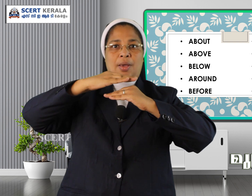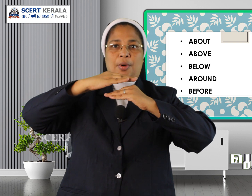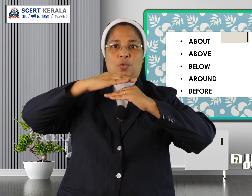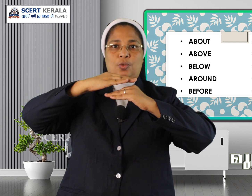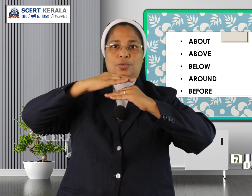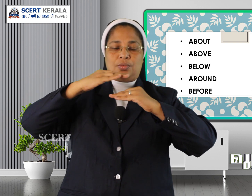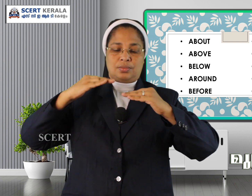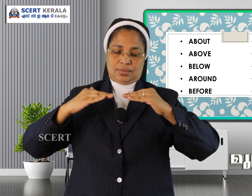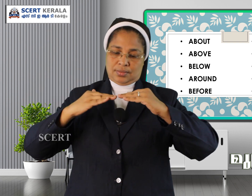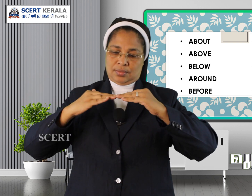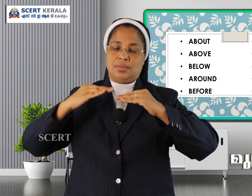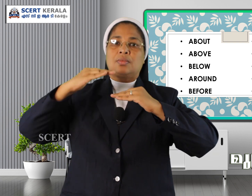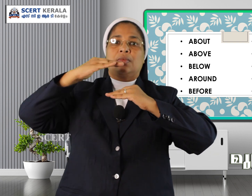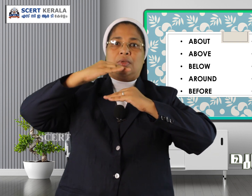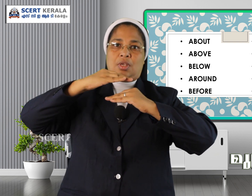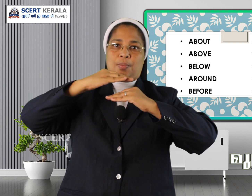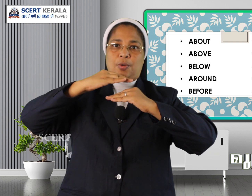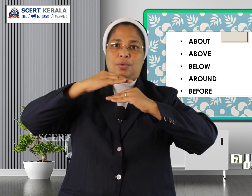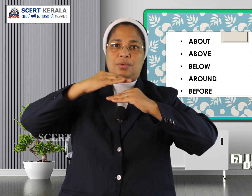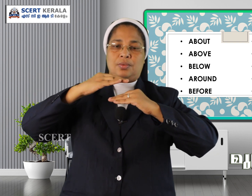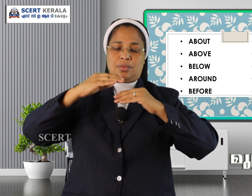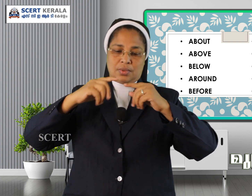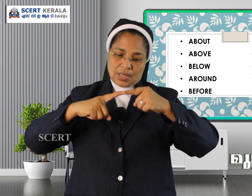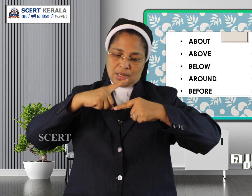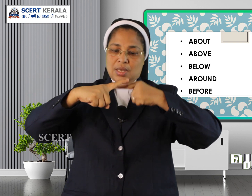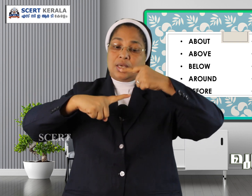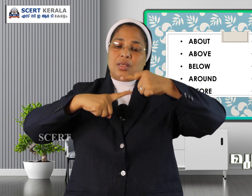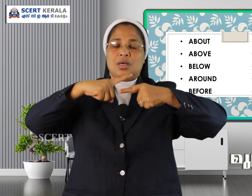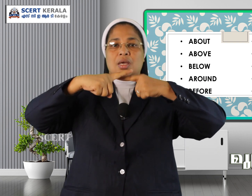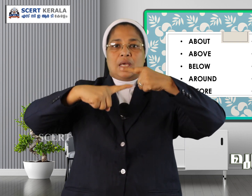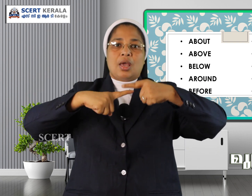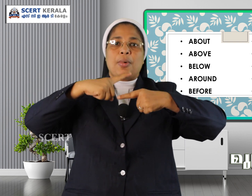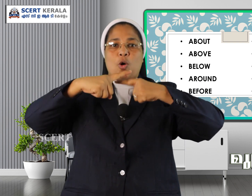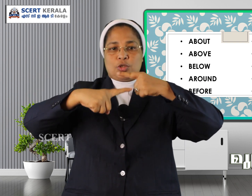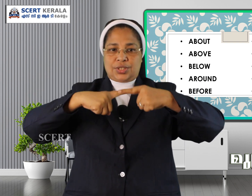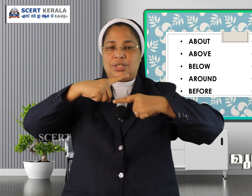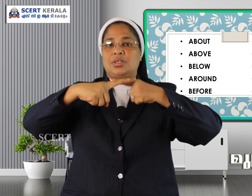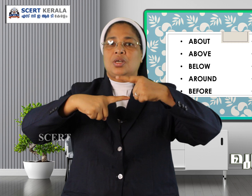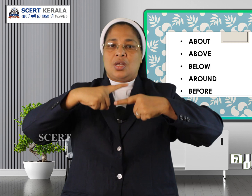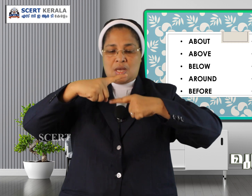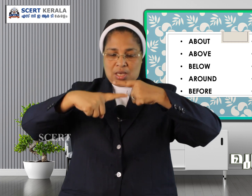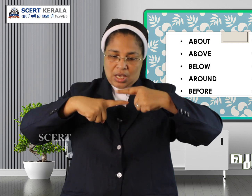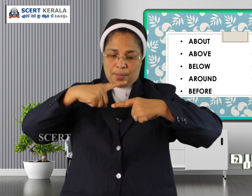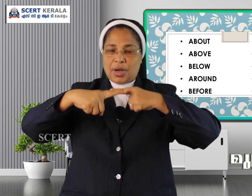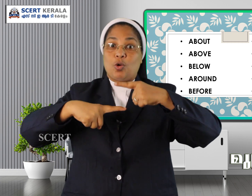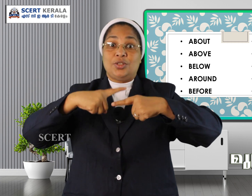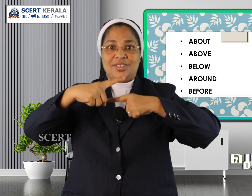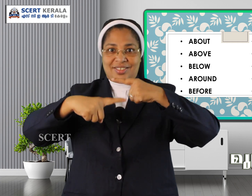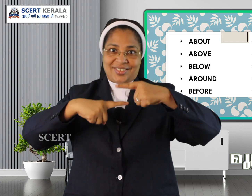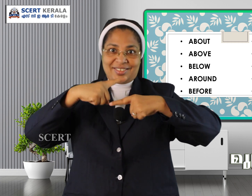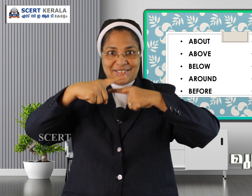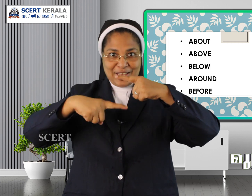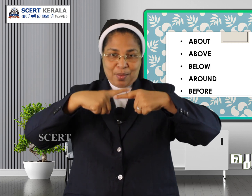എബൗ, എബൗ, ദെൻ ഇത് എബൌട്ട്, എബൌട്ട്,